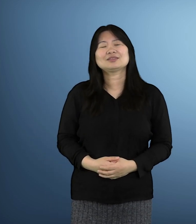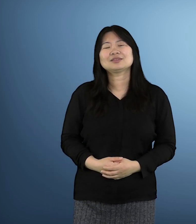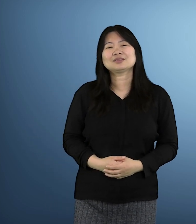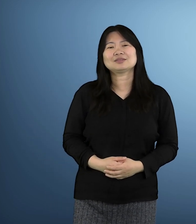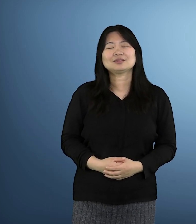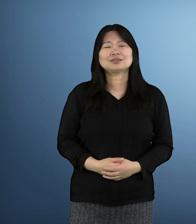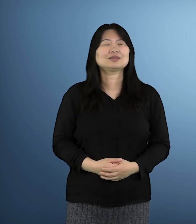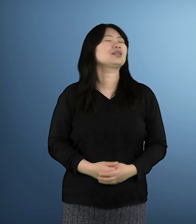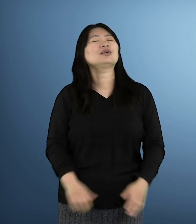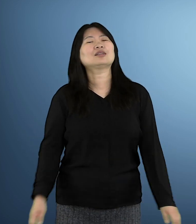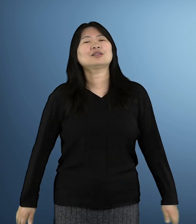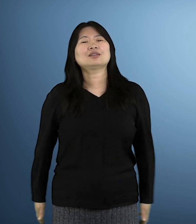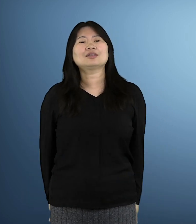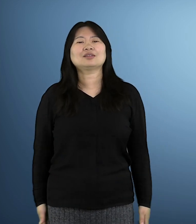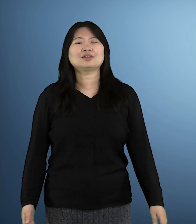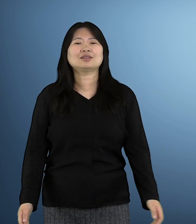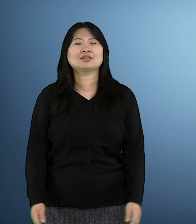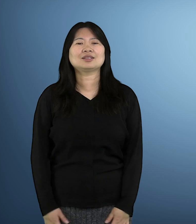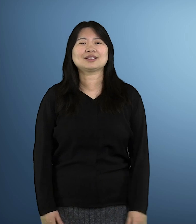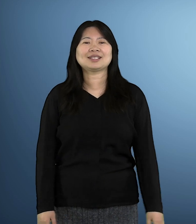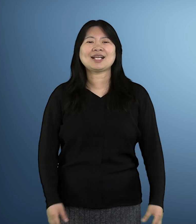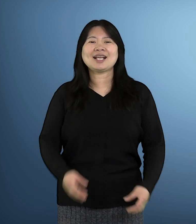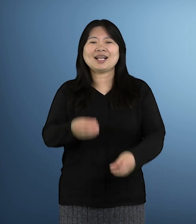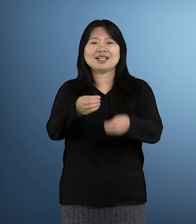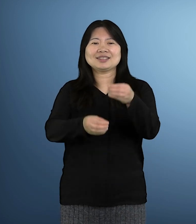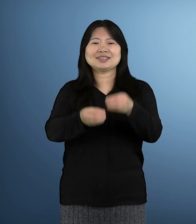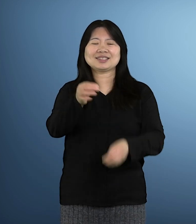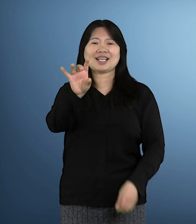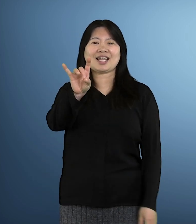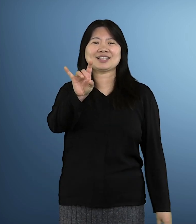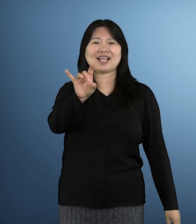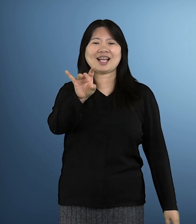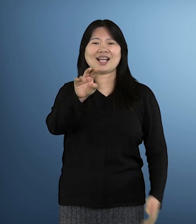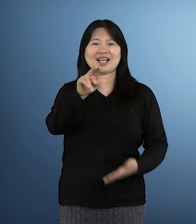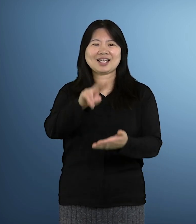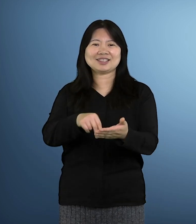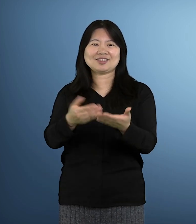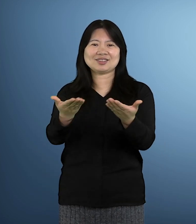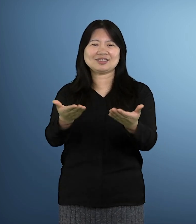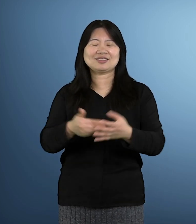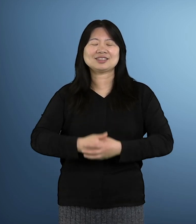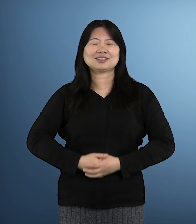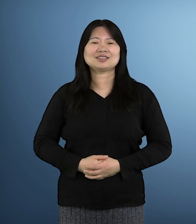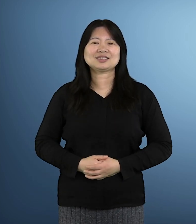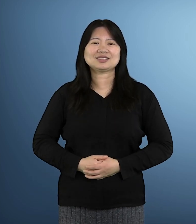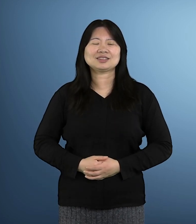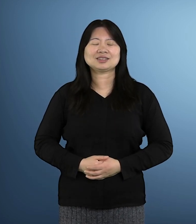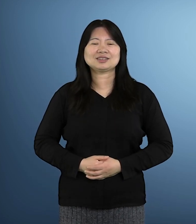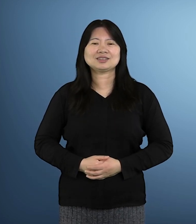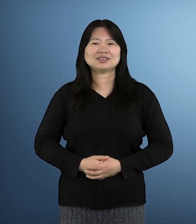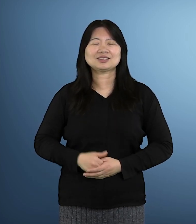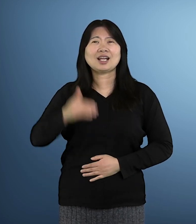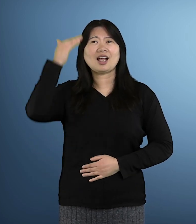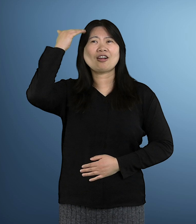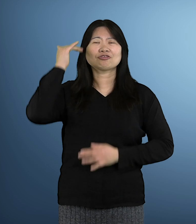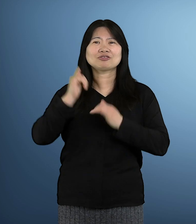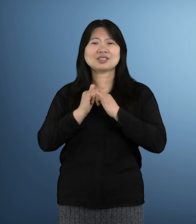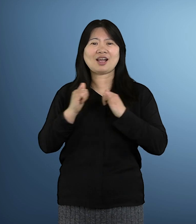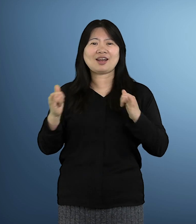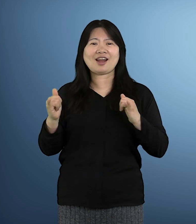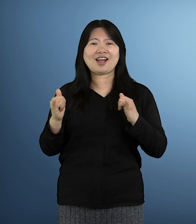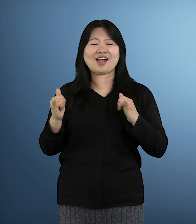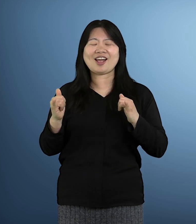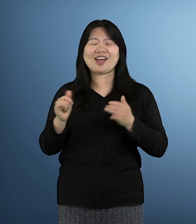축복합니다. 제가 시 하나를 좀 읽어드릴 텐데 이 시가 한국 사람이 쓴